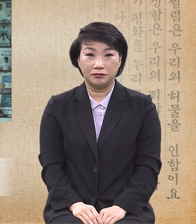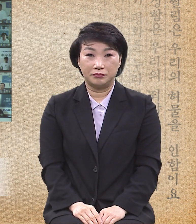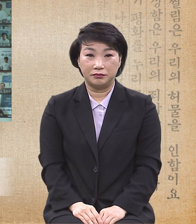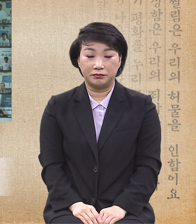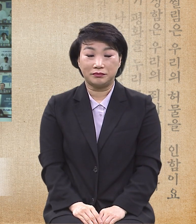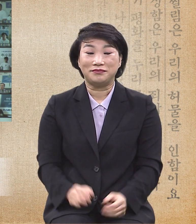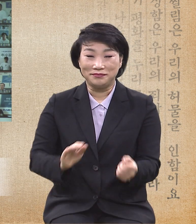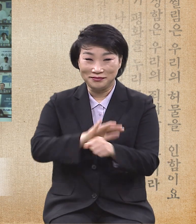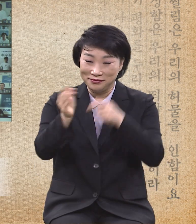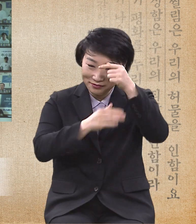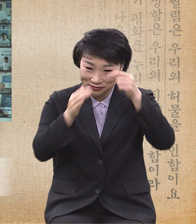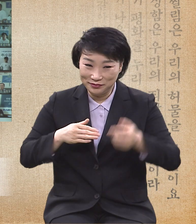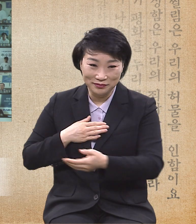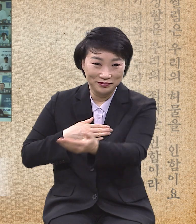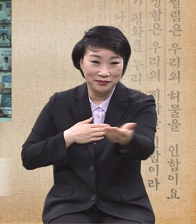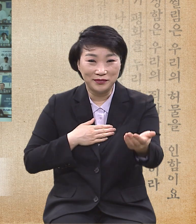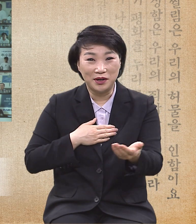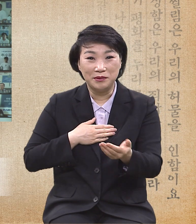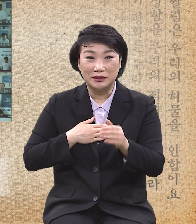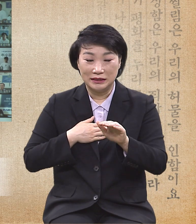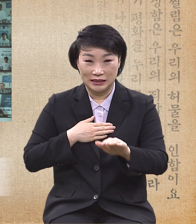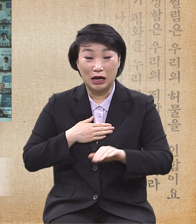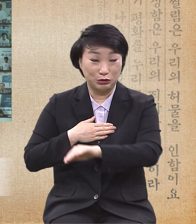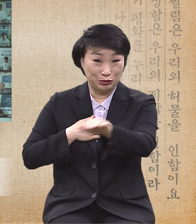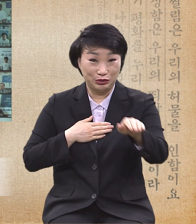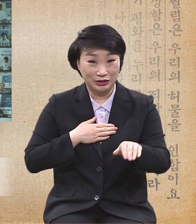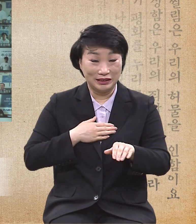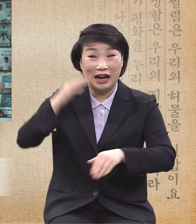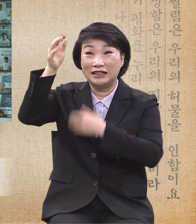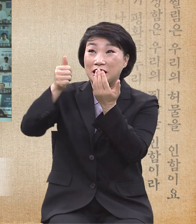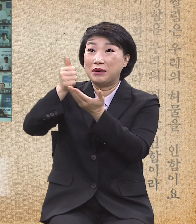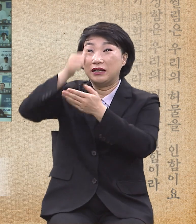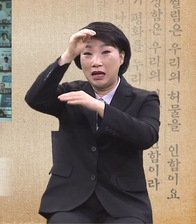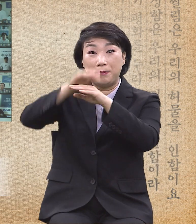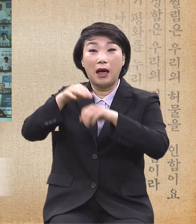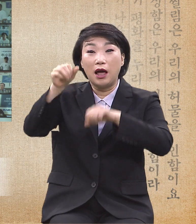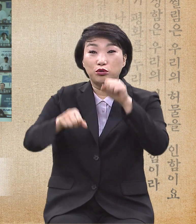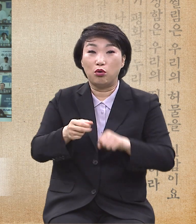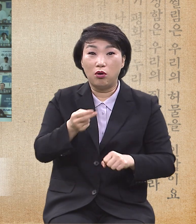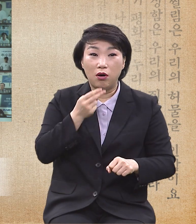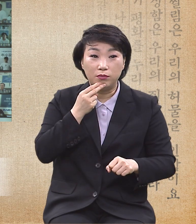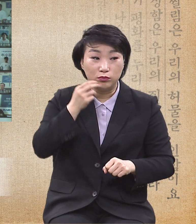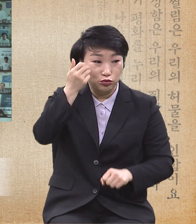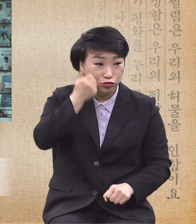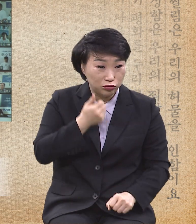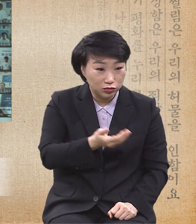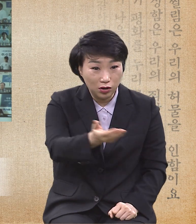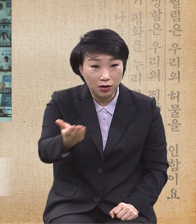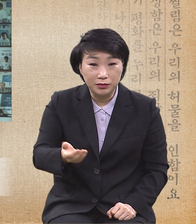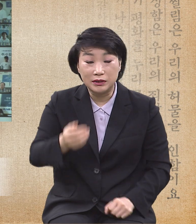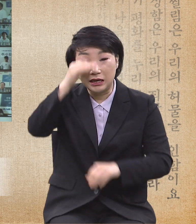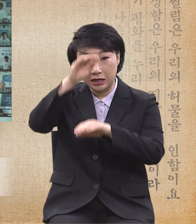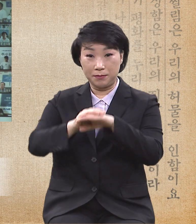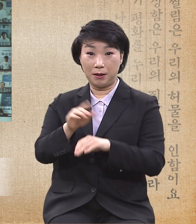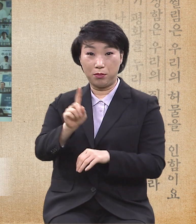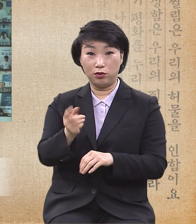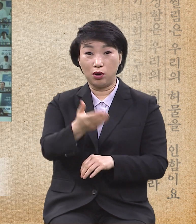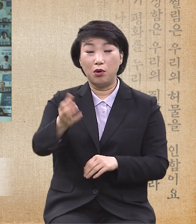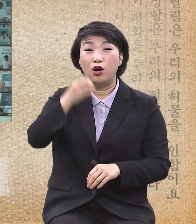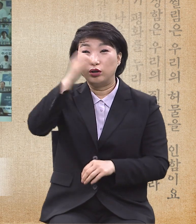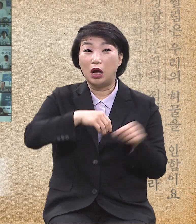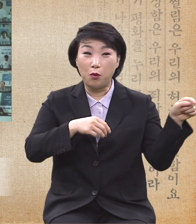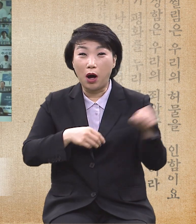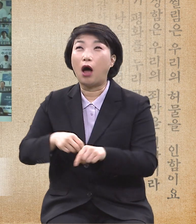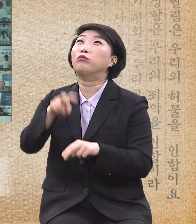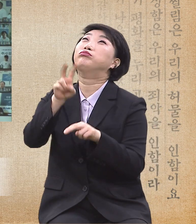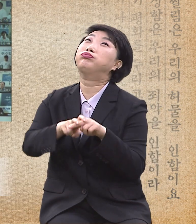사랑하는 성도요, 우리는 하나님께 예배하는 행위가 없는 자, 예배가 뭐요? 그냥 와서 이렇게 앉는